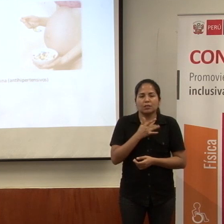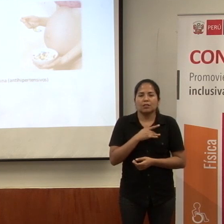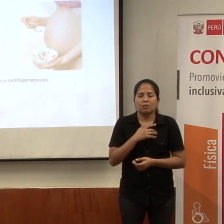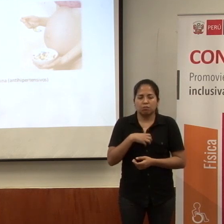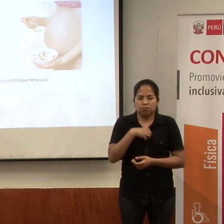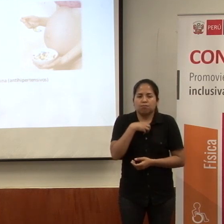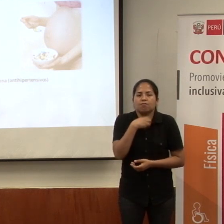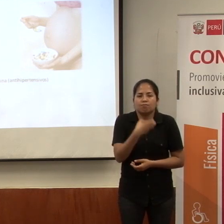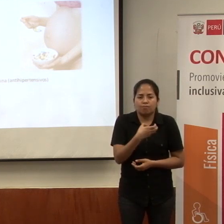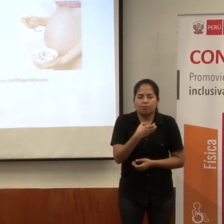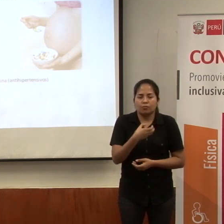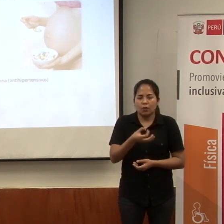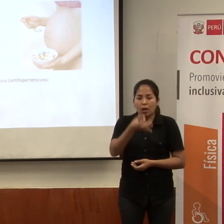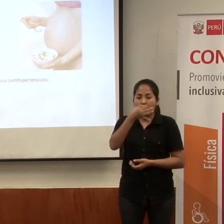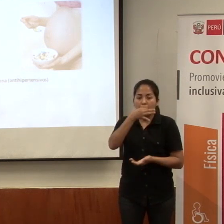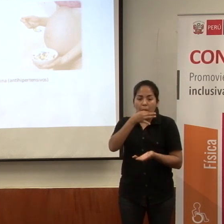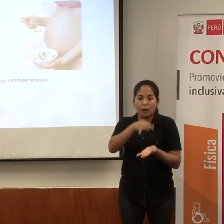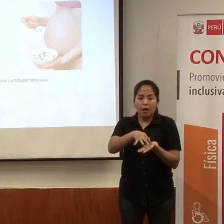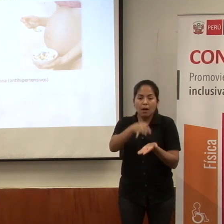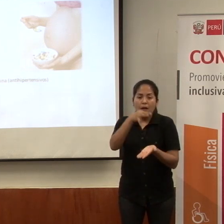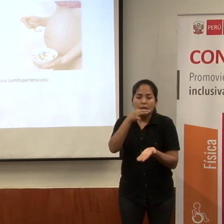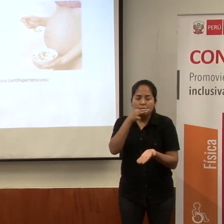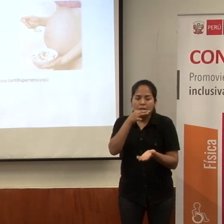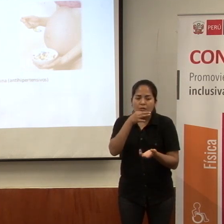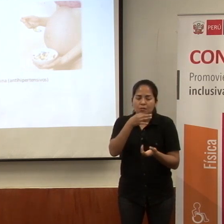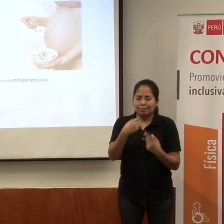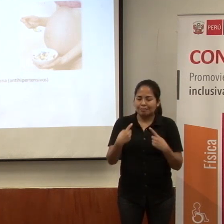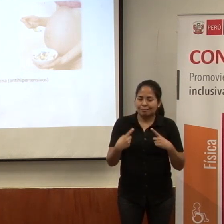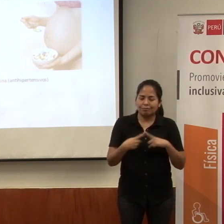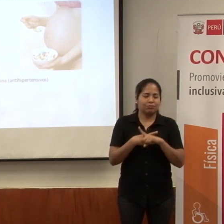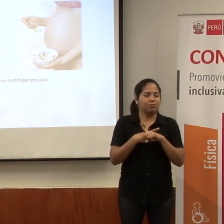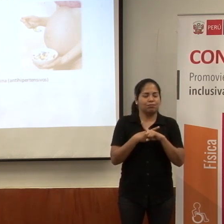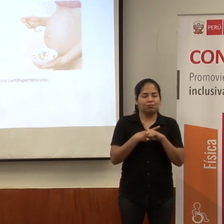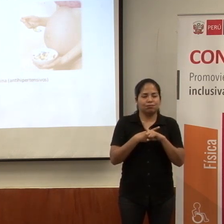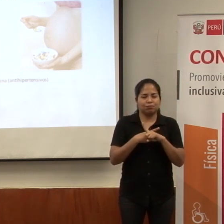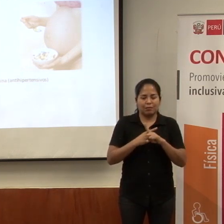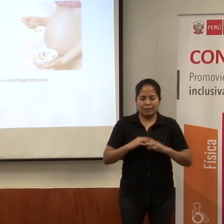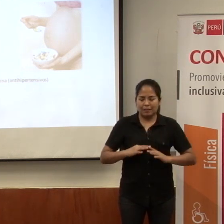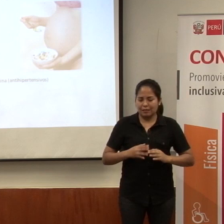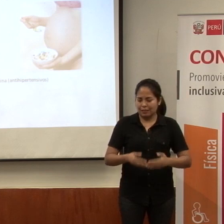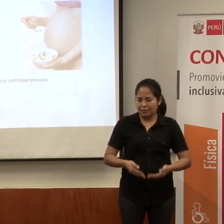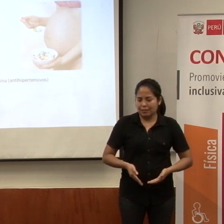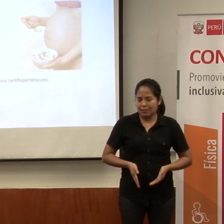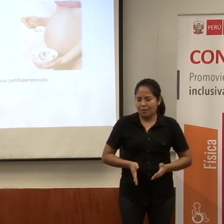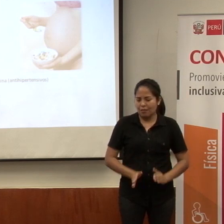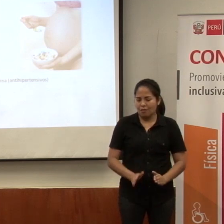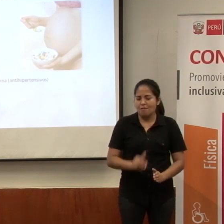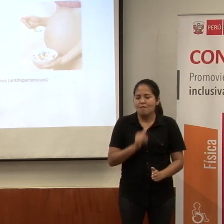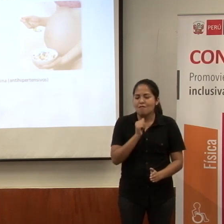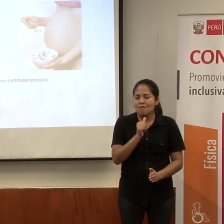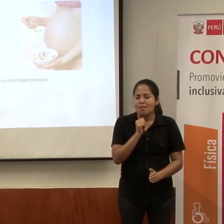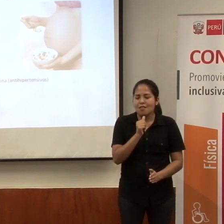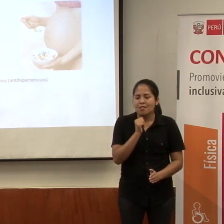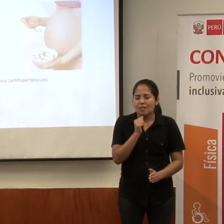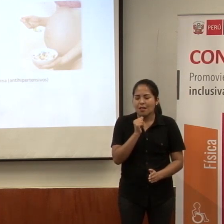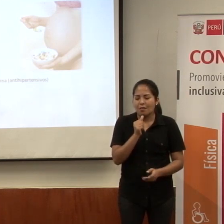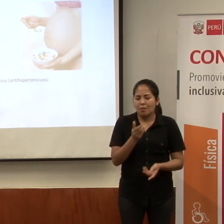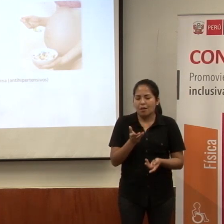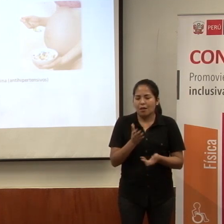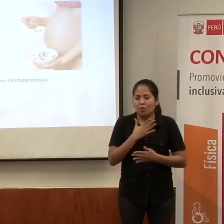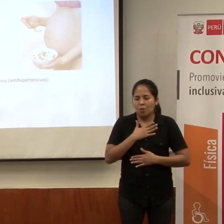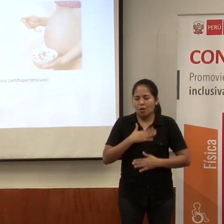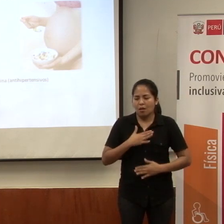¿no? Se demostró que estos niños nacían con problemas de falta de formación de sus miembros superiores, de sus